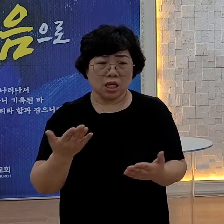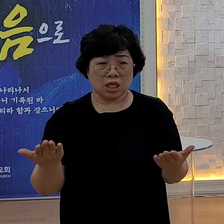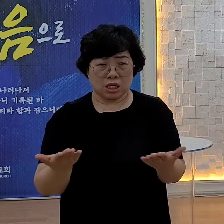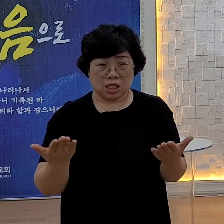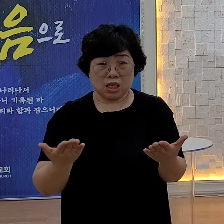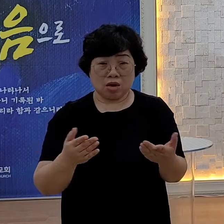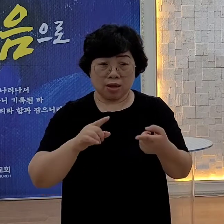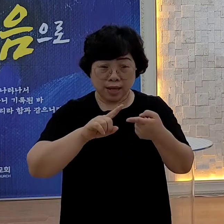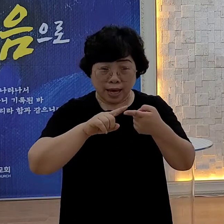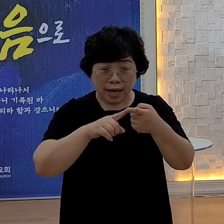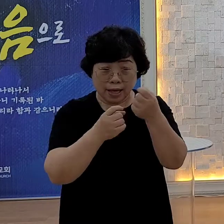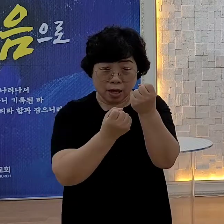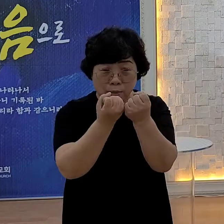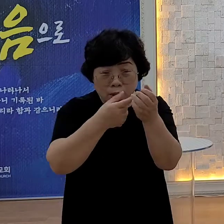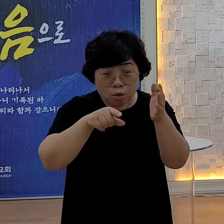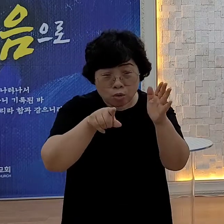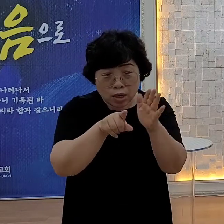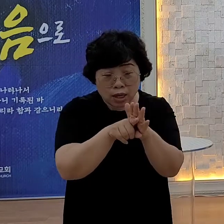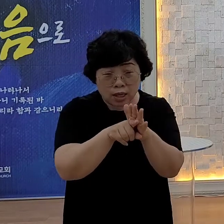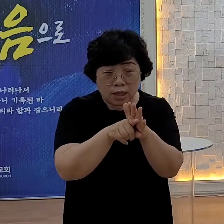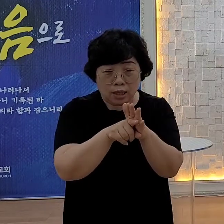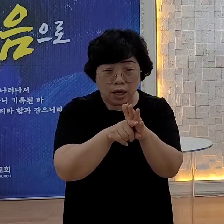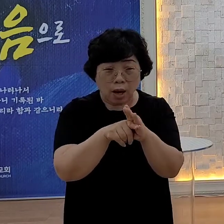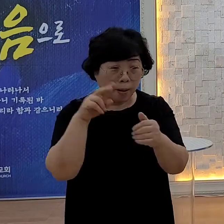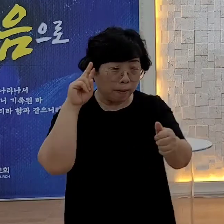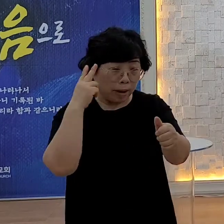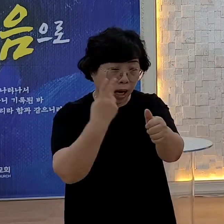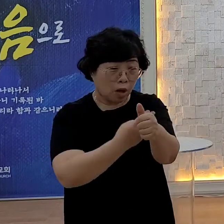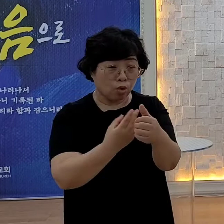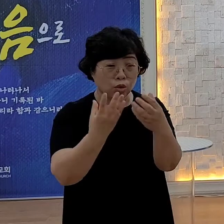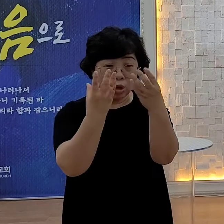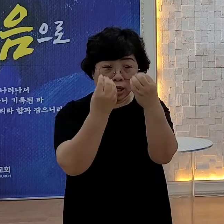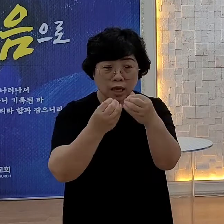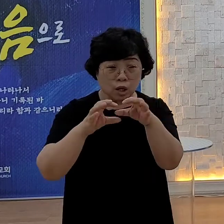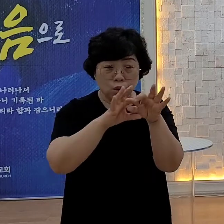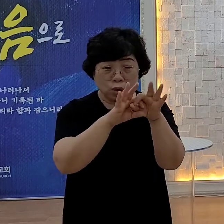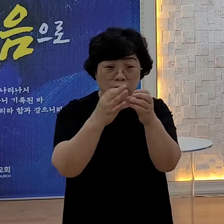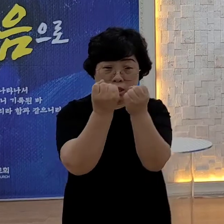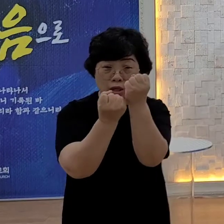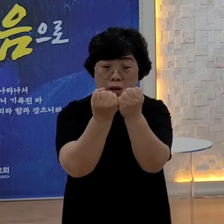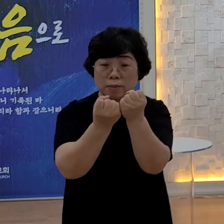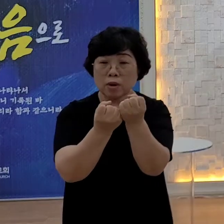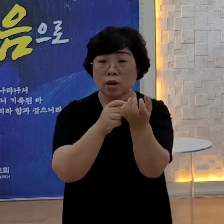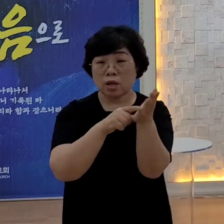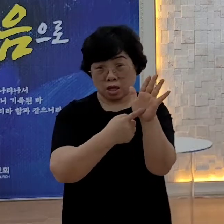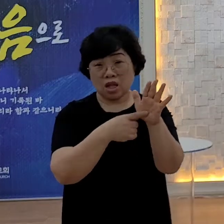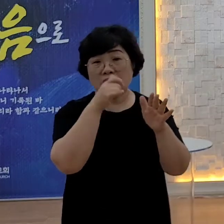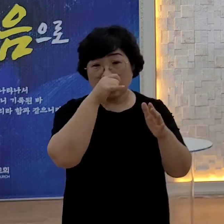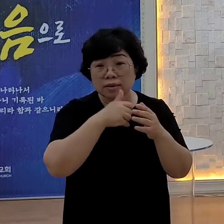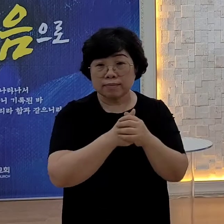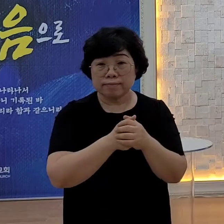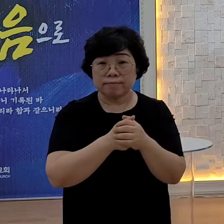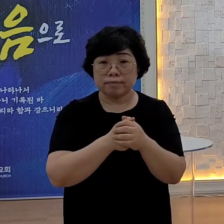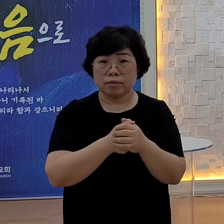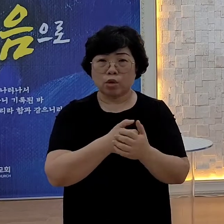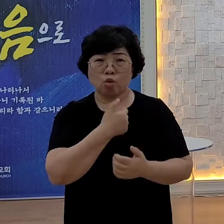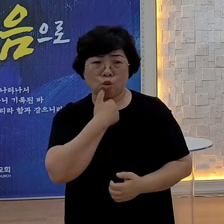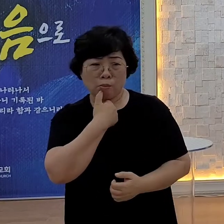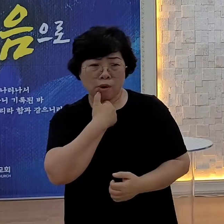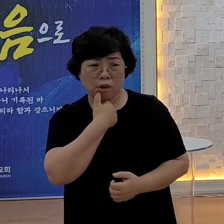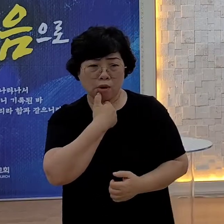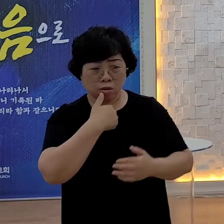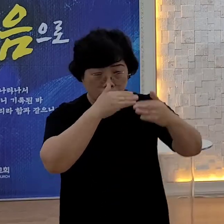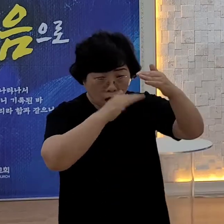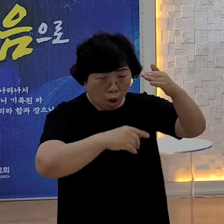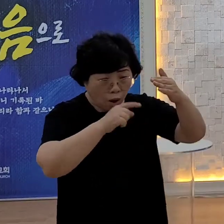위해서 바울이 지금 누구를 예로 들고 있습니까? 이걸 이해하시면, 지금 이 로마서 본문에서 갑자기 왜